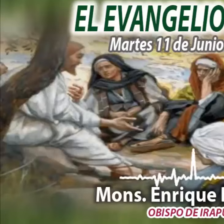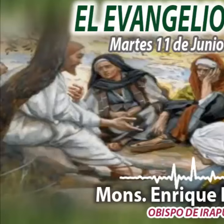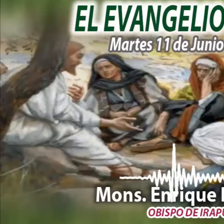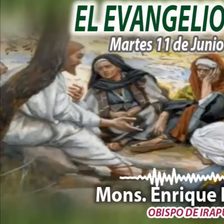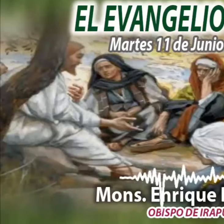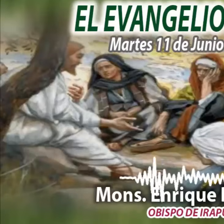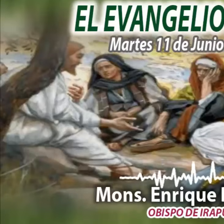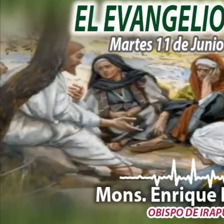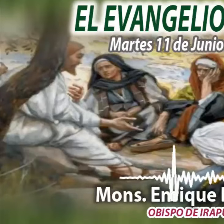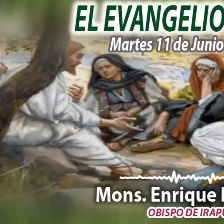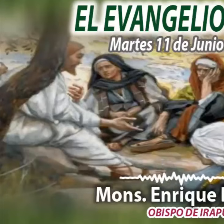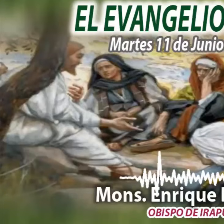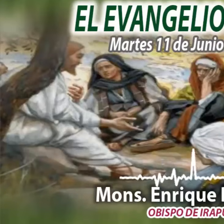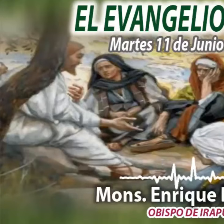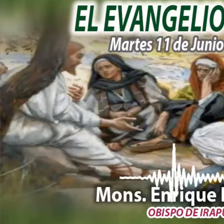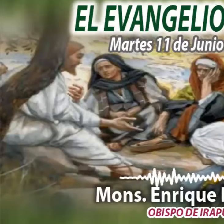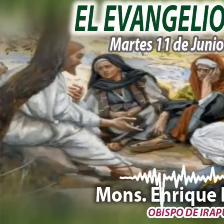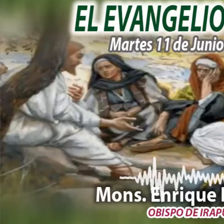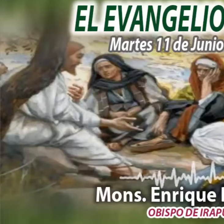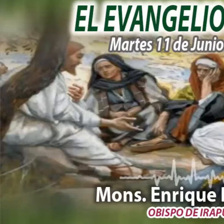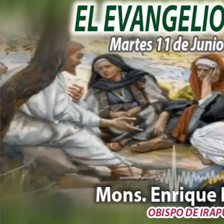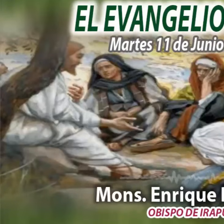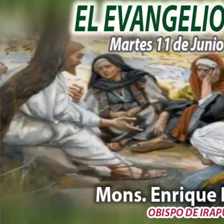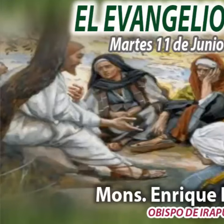de esperanza.